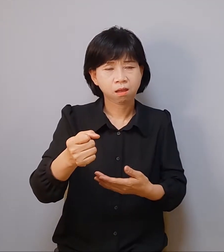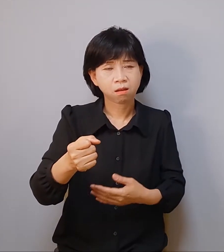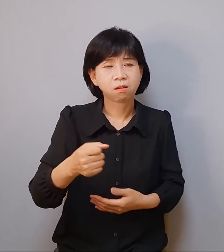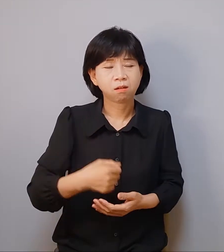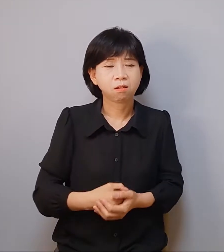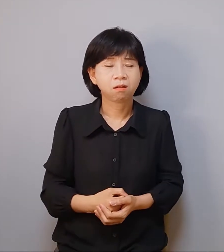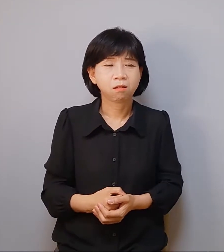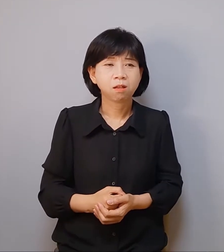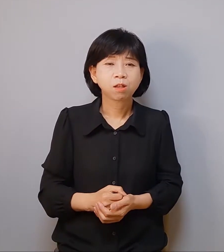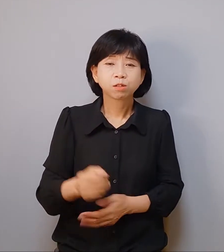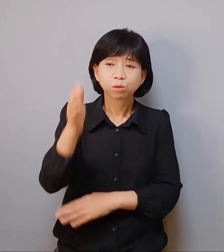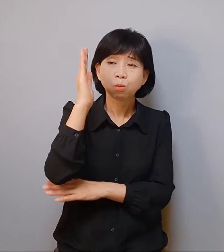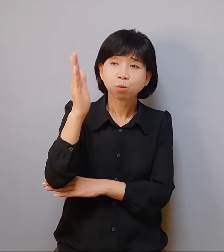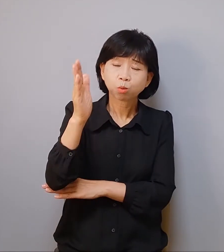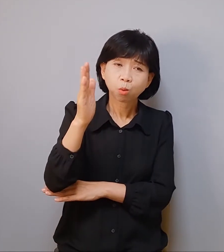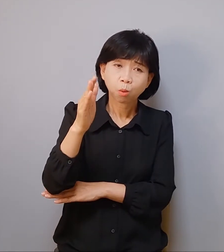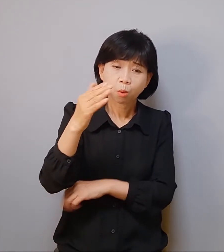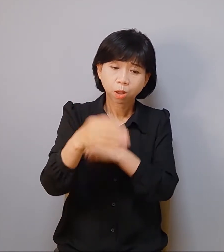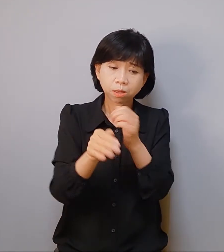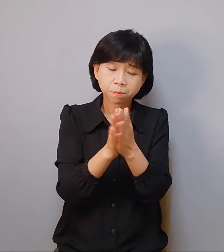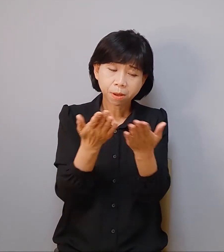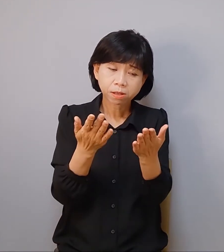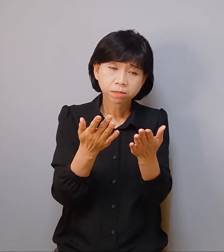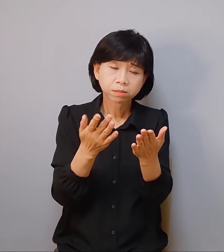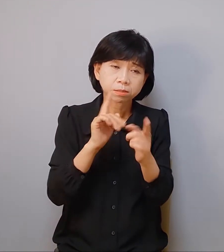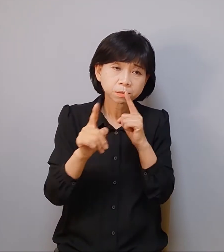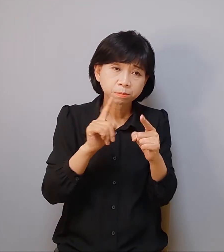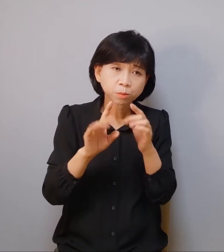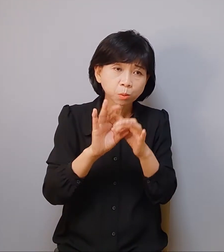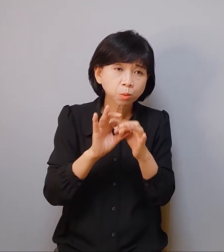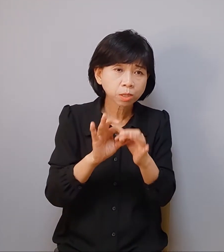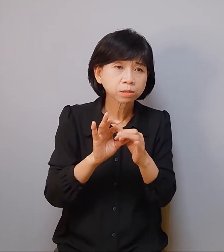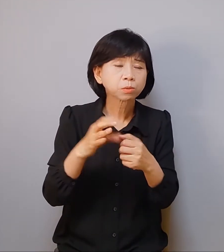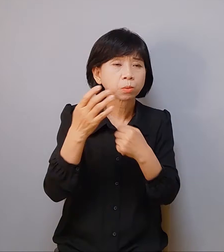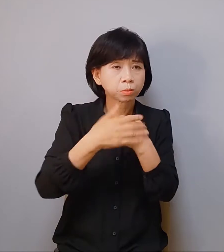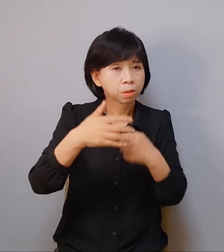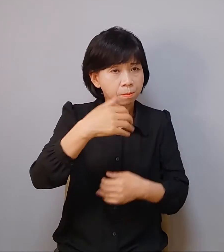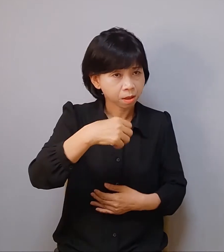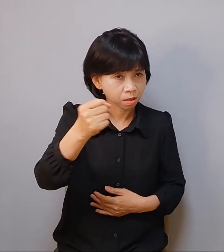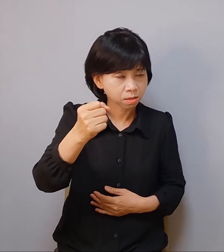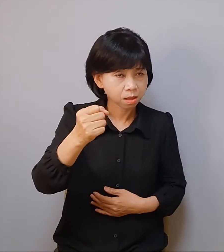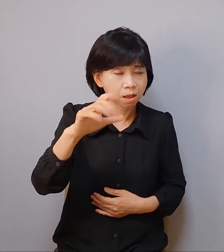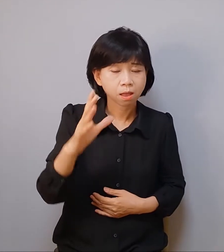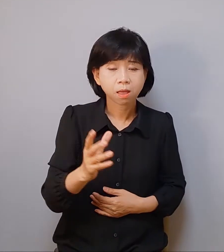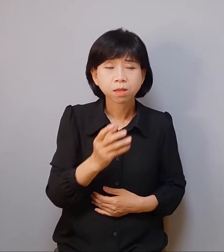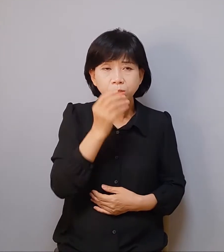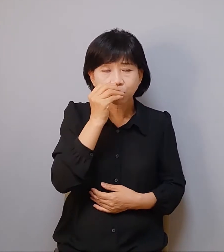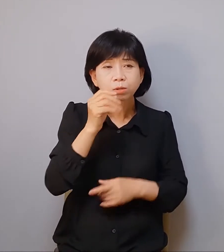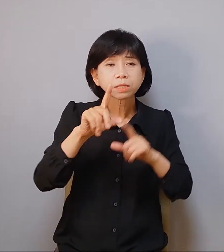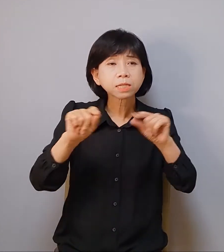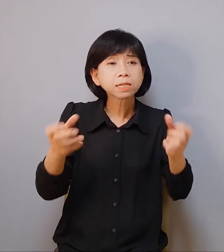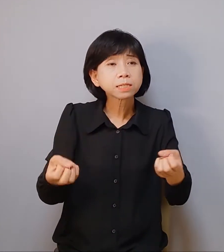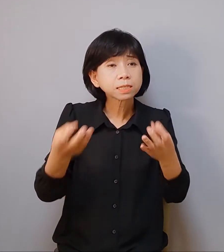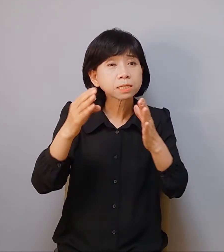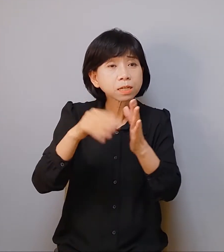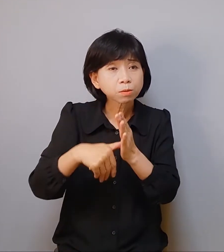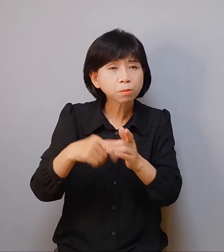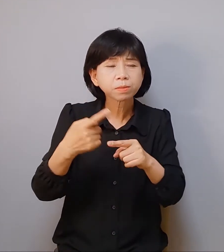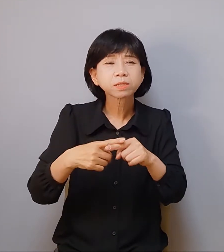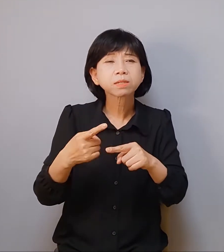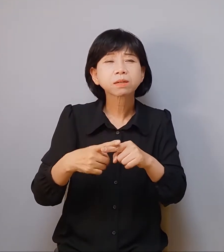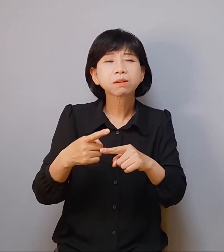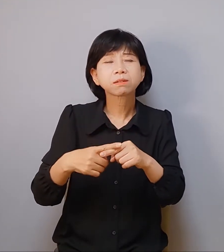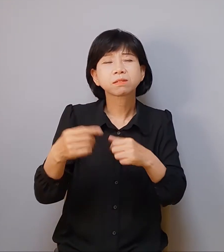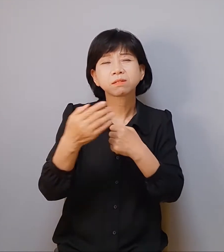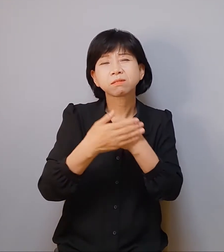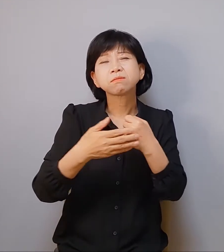가지는 성찬식을 통해서 은혜를 받는 거거든요. 그래서 특별한 성찬식이 될 것 같습니다. 우리 1부, 2부 예배에 6월